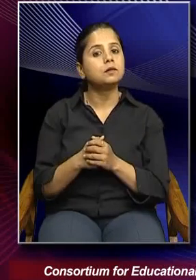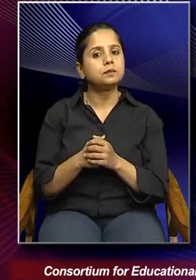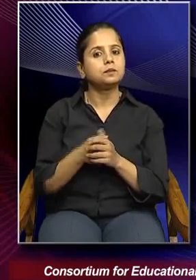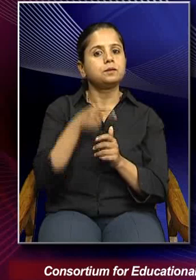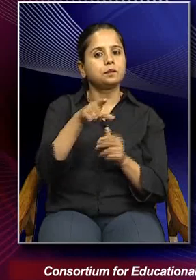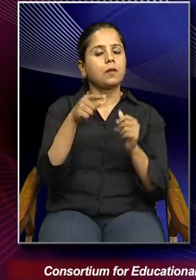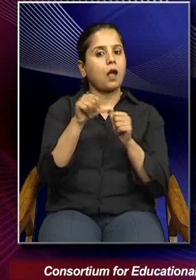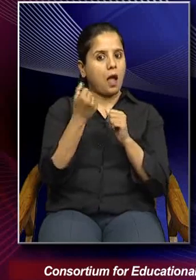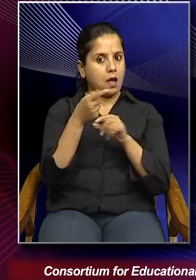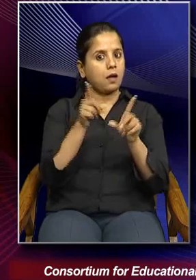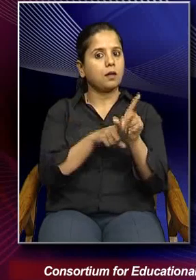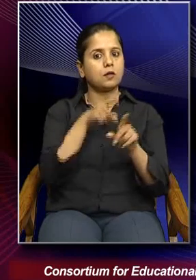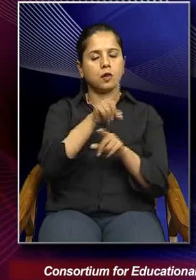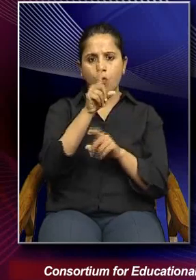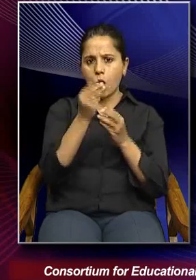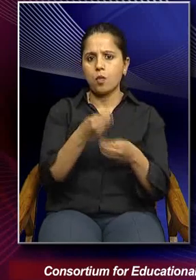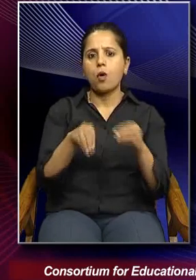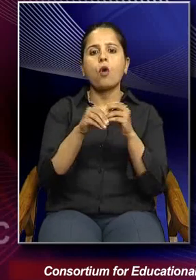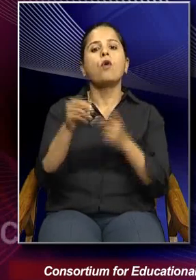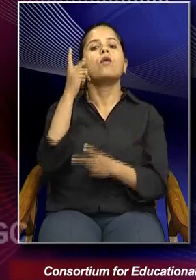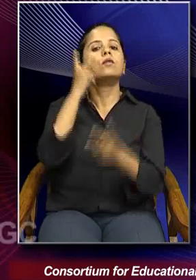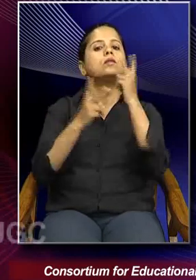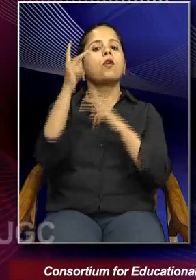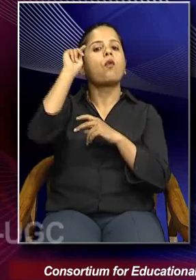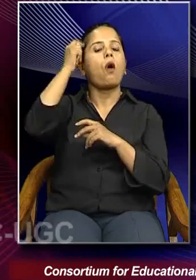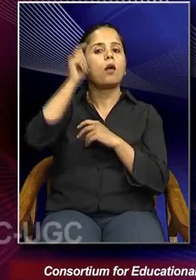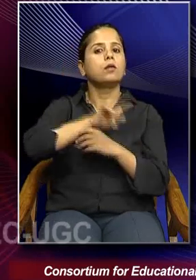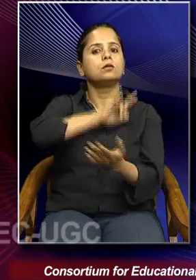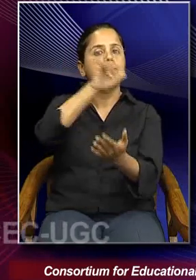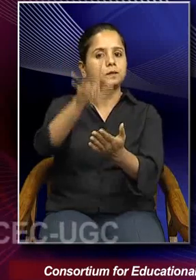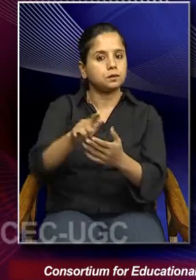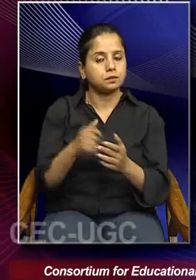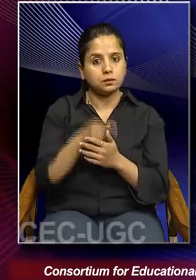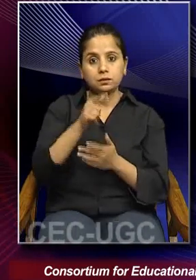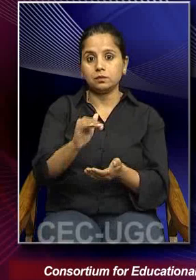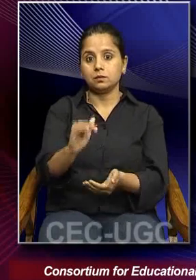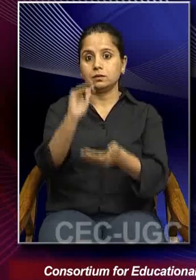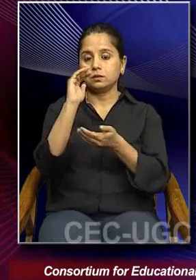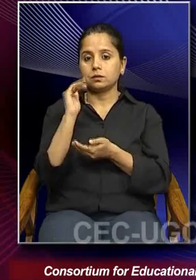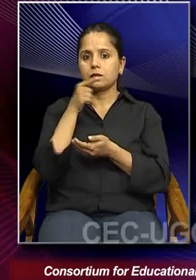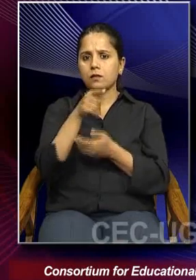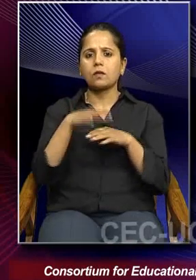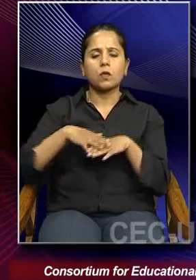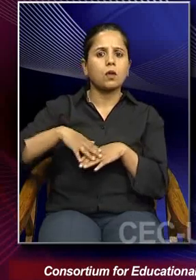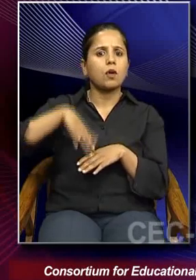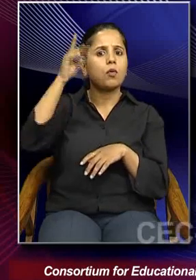तो अगेन है एक और विदेश यात्रा की इस पुरस्कार से अधिक